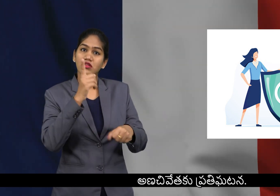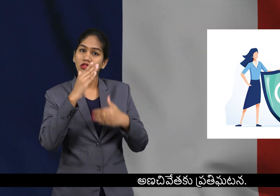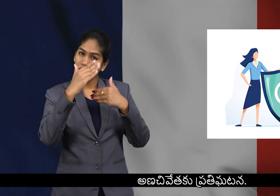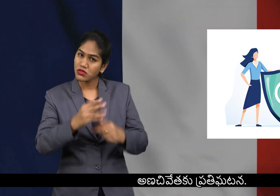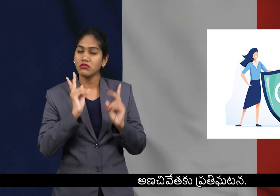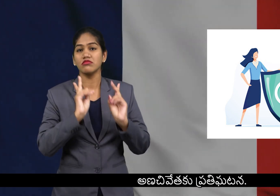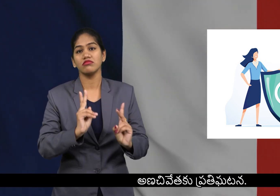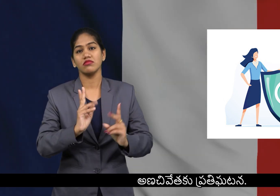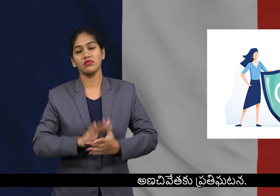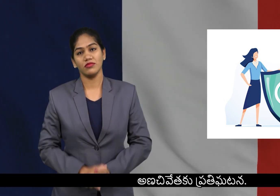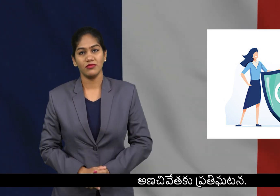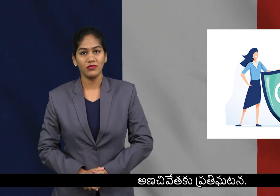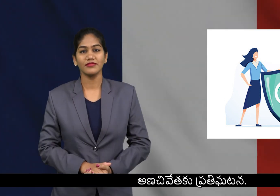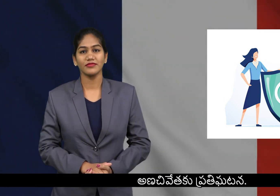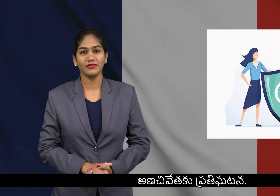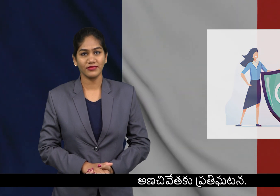అణచివేతకు ప్రతిఘటన.